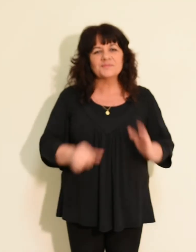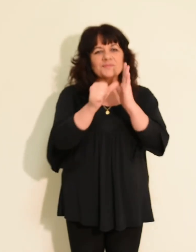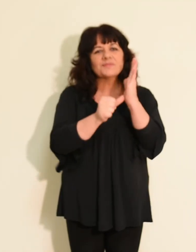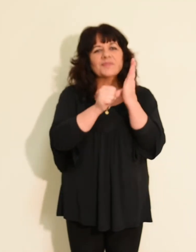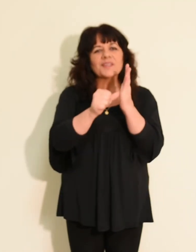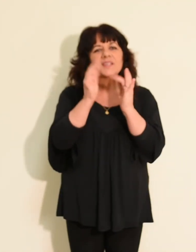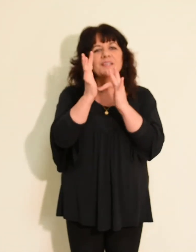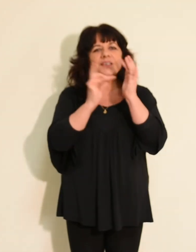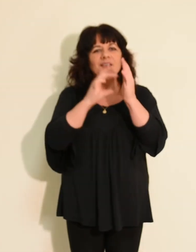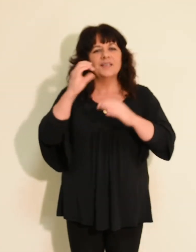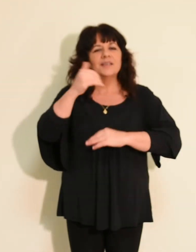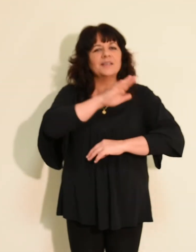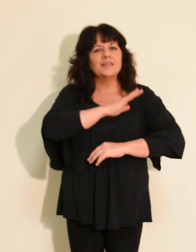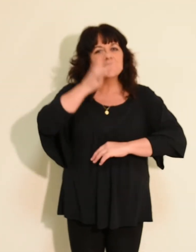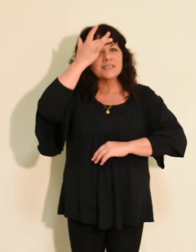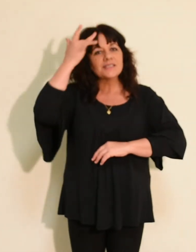Évangile de Jésus-Christ selon saint Luc.